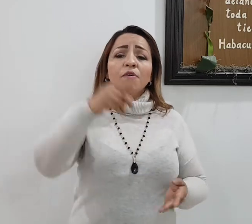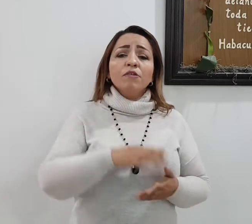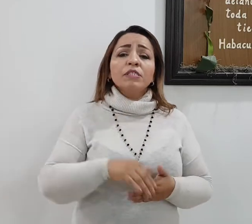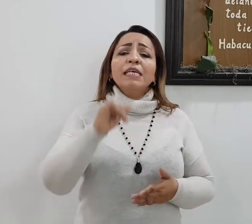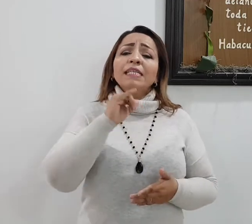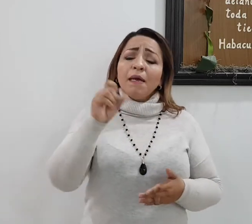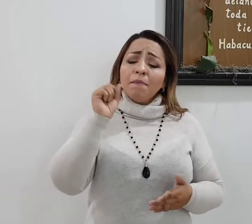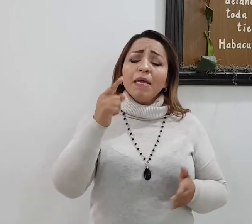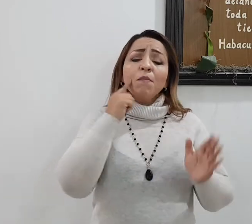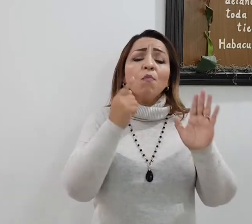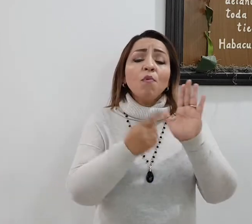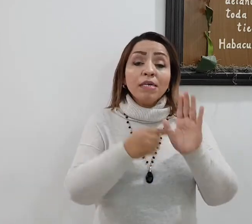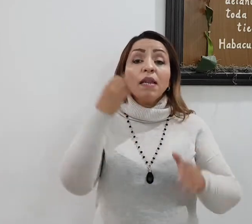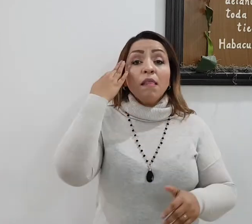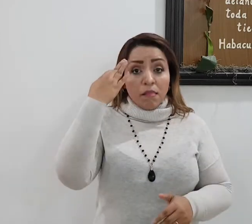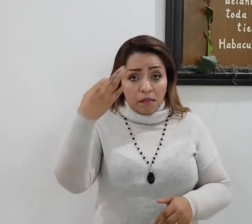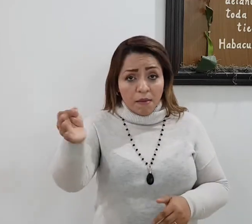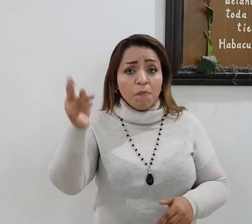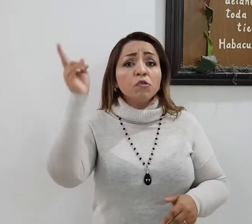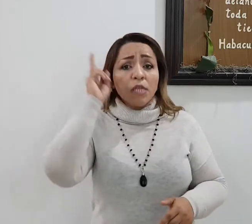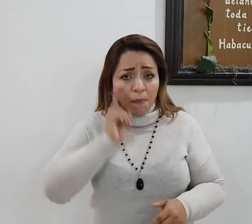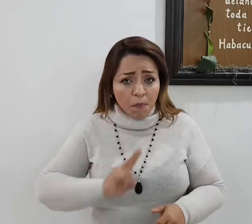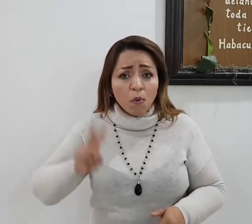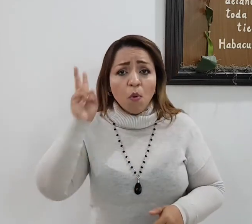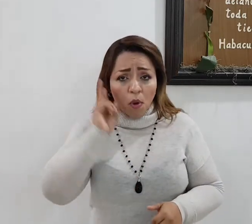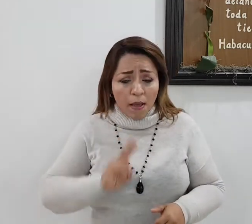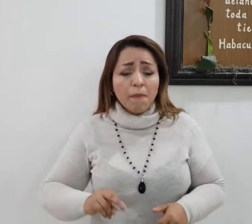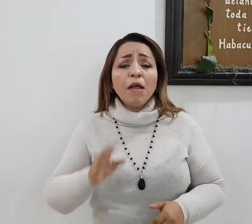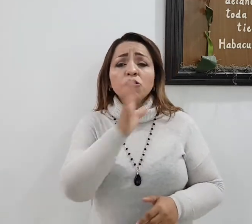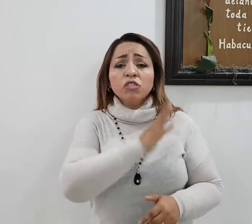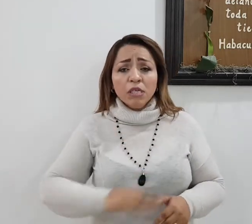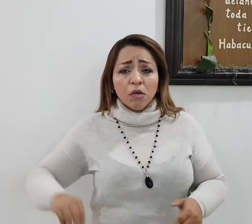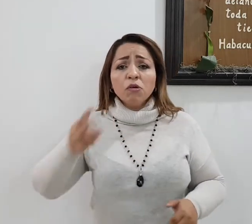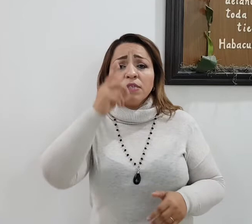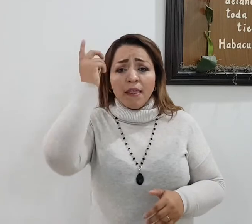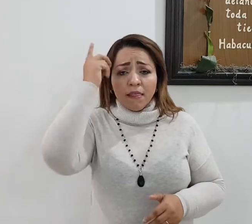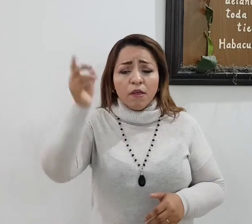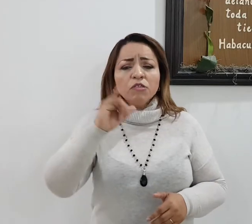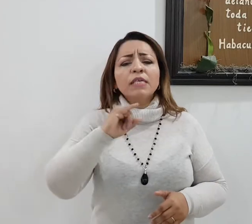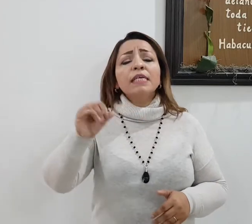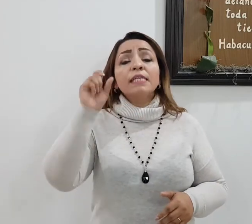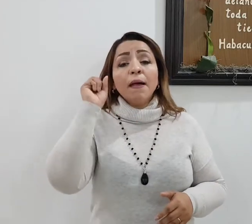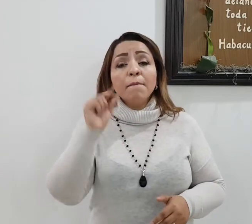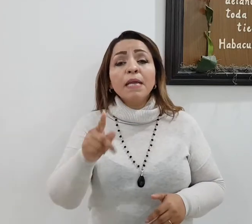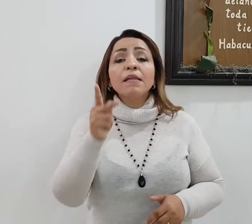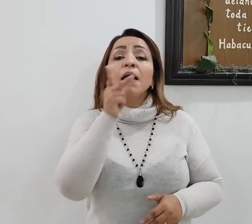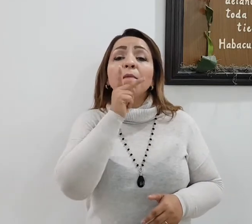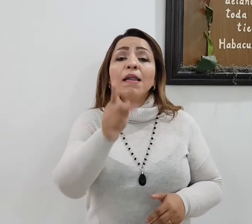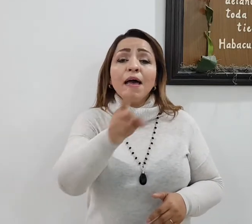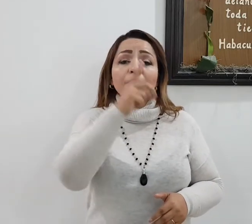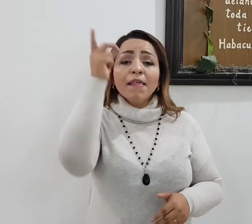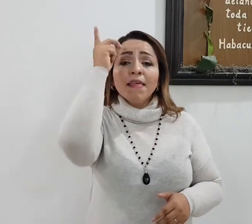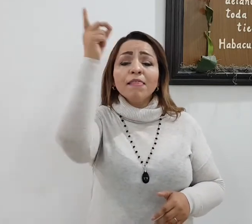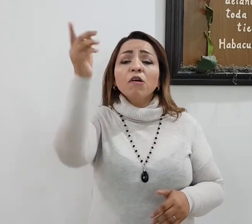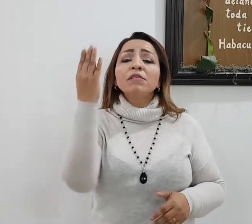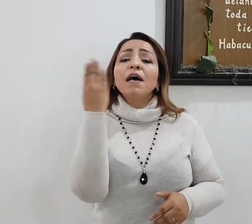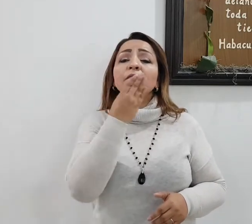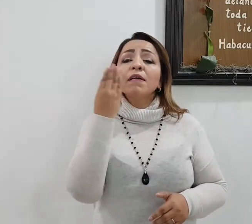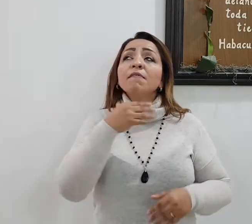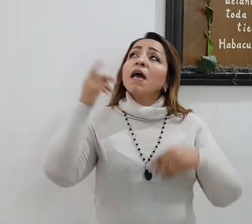que también, hermanos, acercarnos a la palabra de Dios nos da paz y aclara nuestra mente y trae paz al